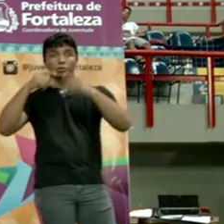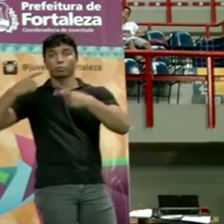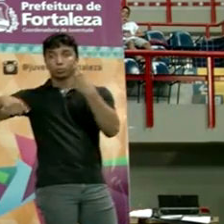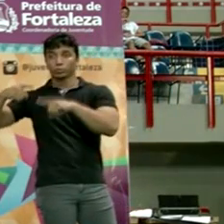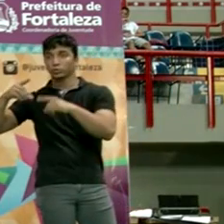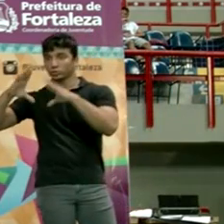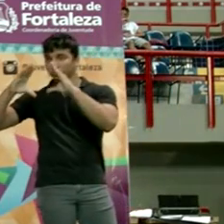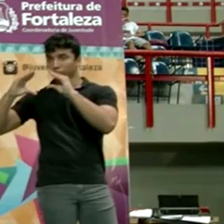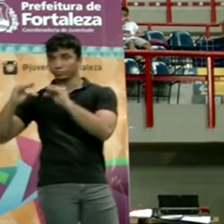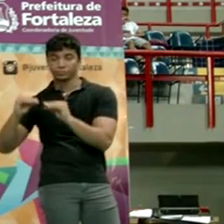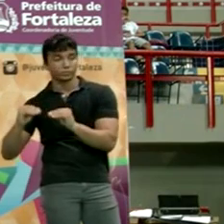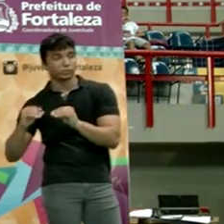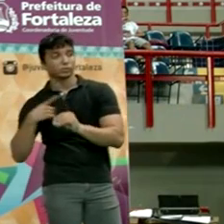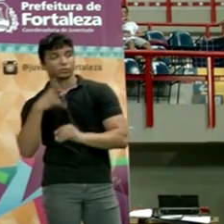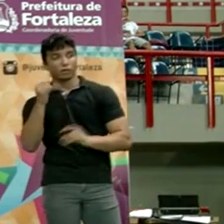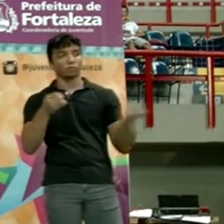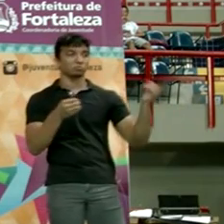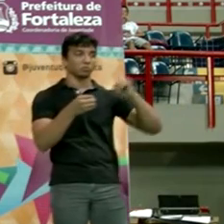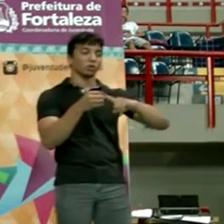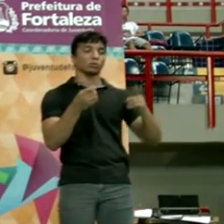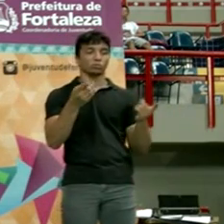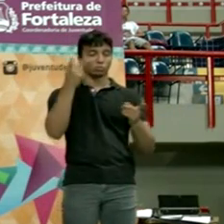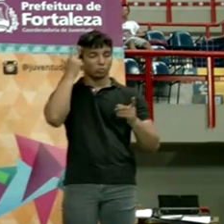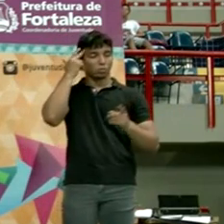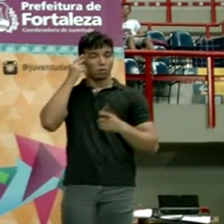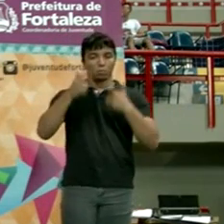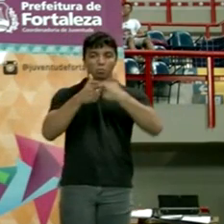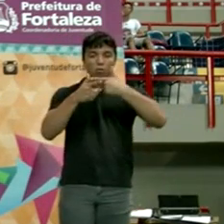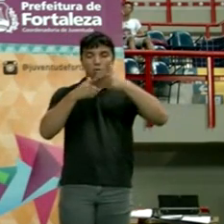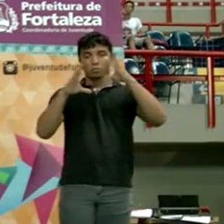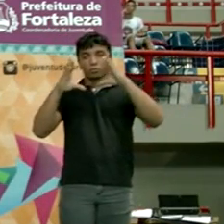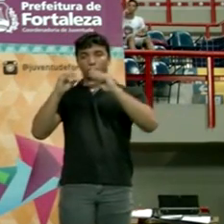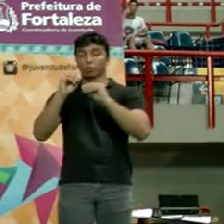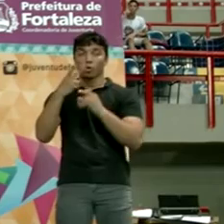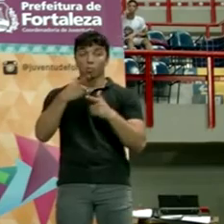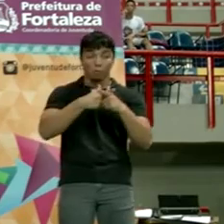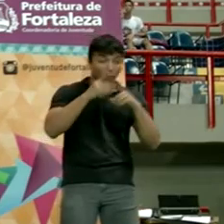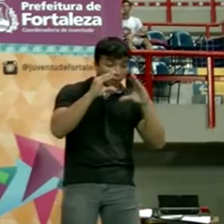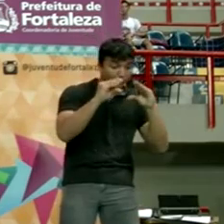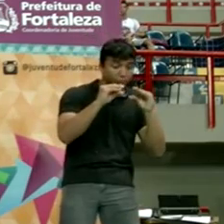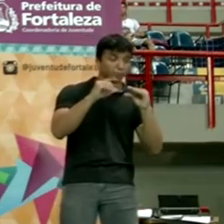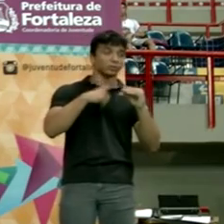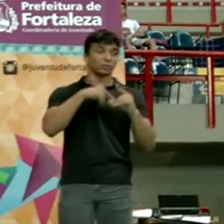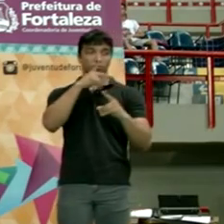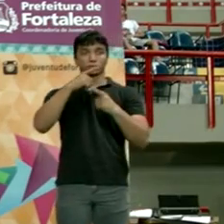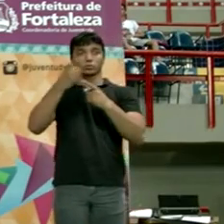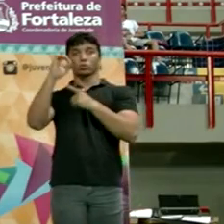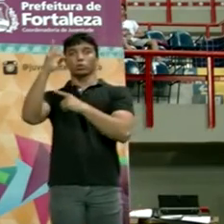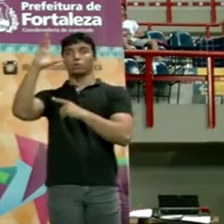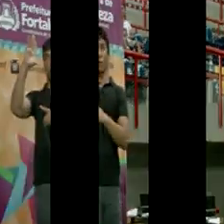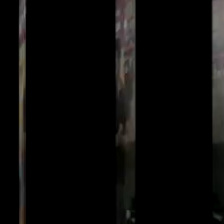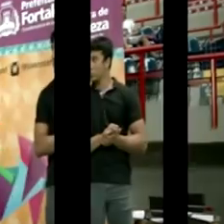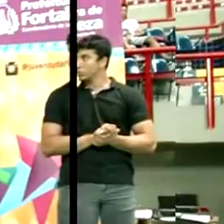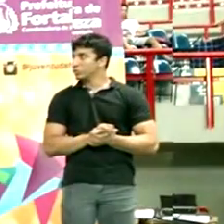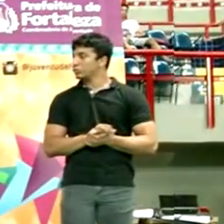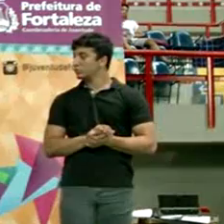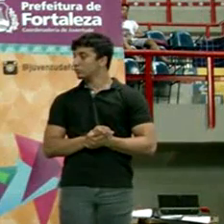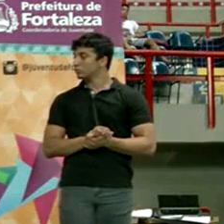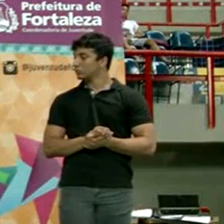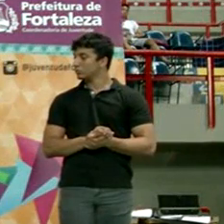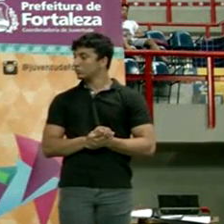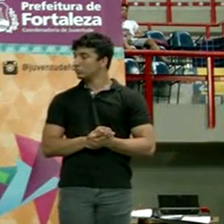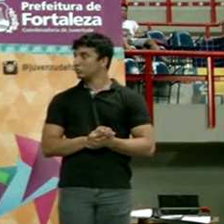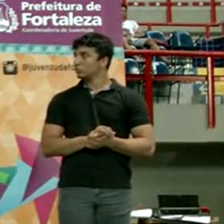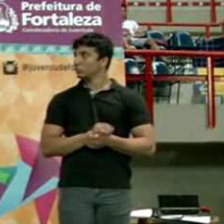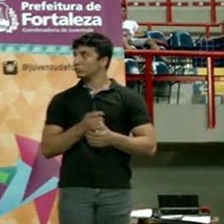política, as coisas tendem a voltar ao normal, ou pelo menos com menos problema, e o dólar deve cair.